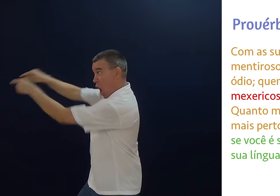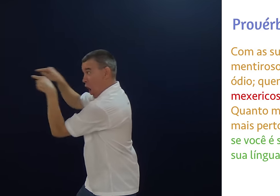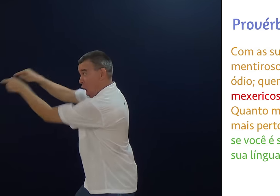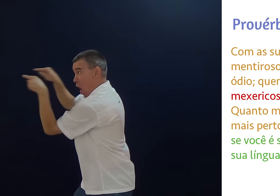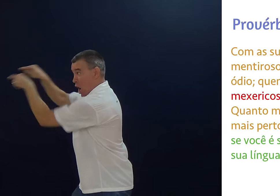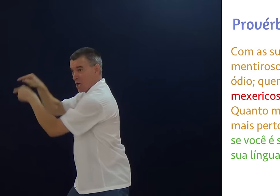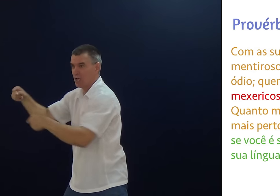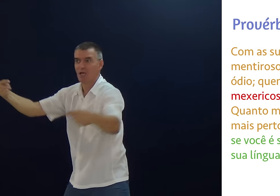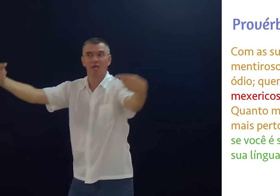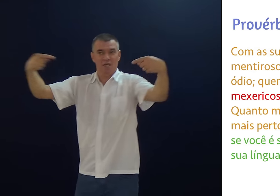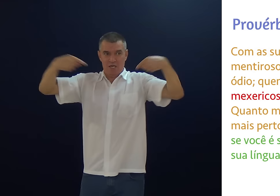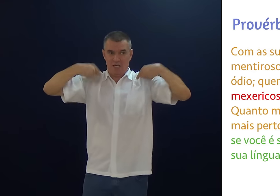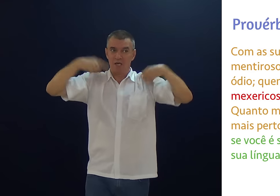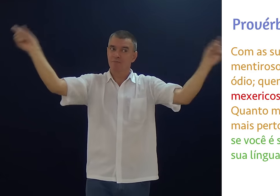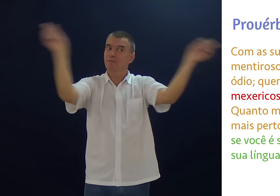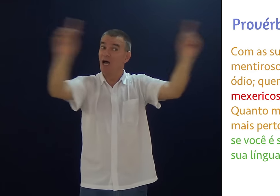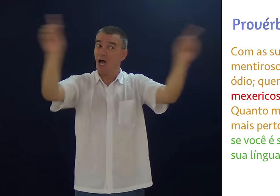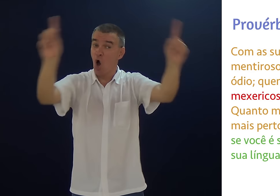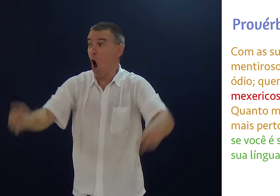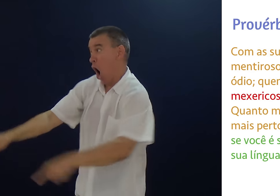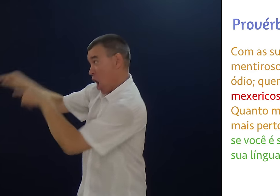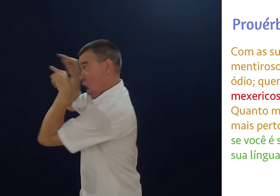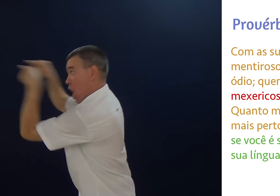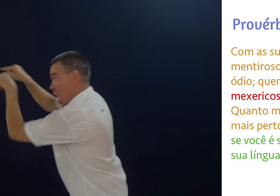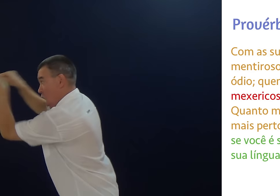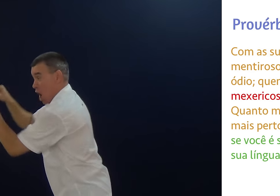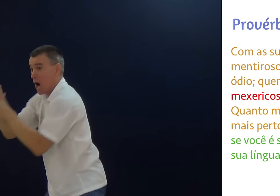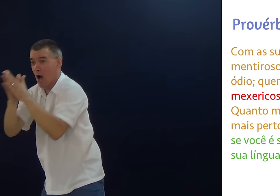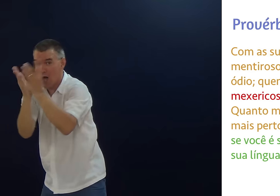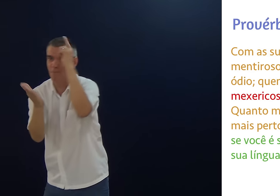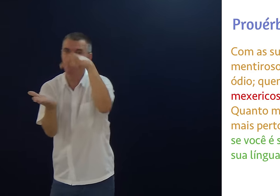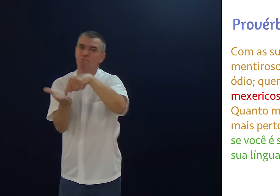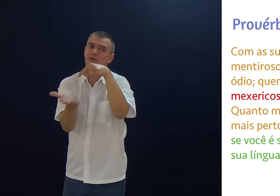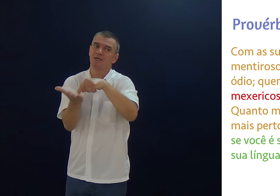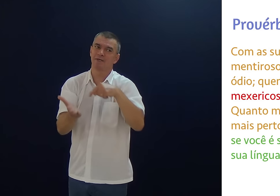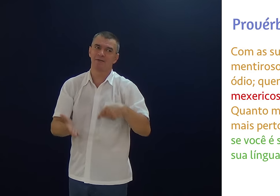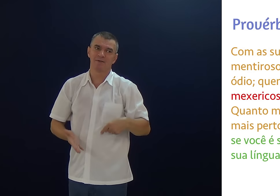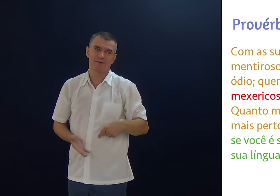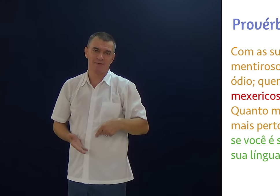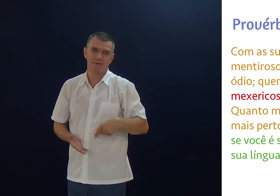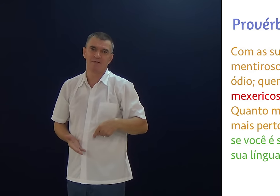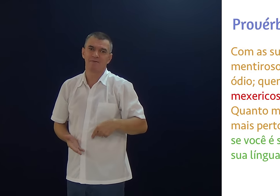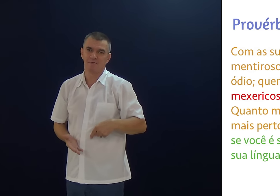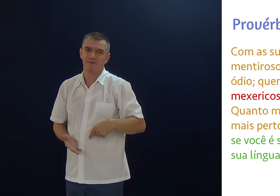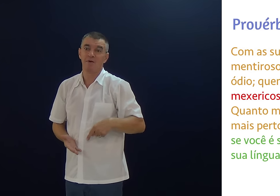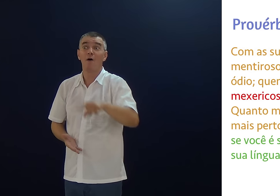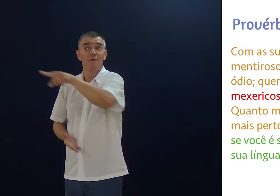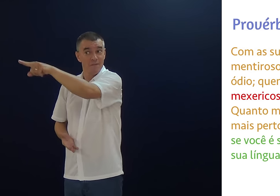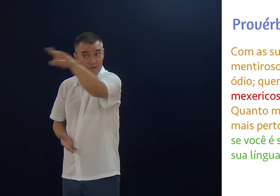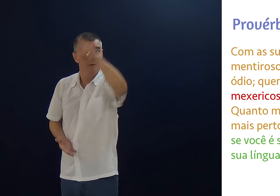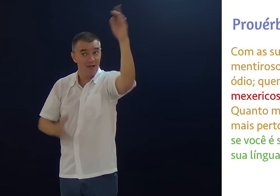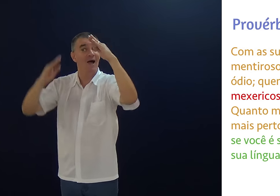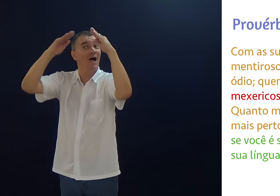aqui esses textos são muito sérios não sou eu olha lá o que a Bíblia diz não sou eu veja o que a Bíblia